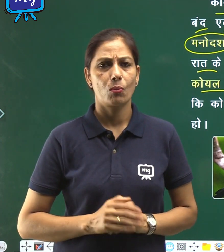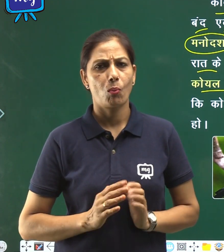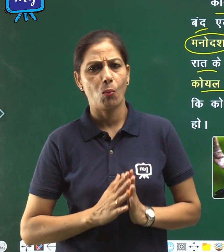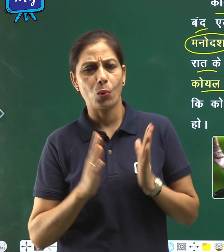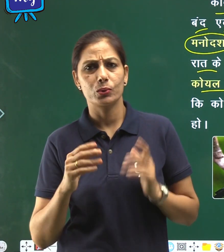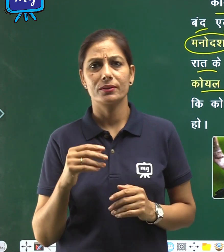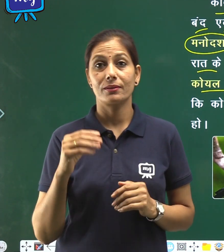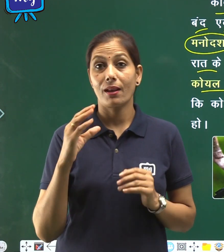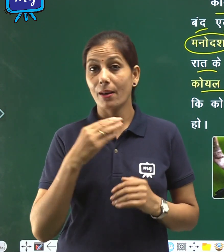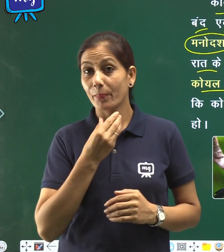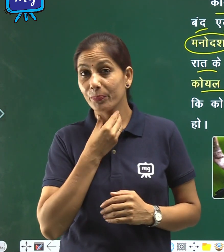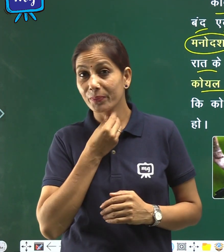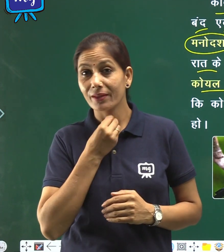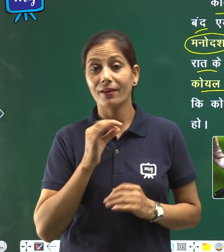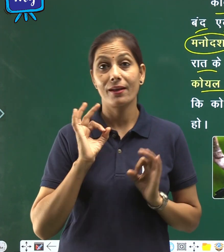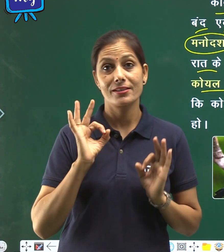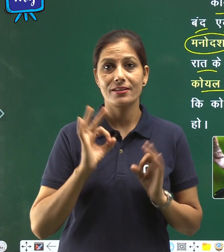बहुत मीठा